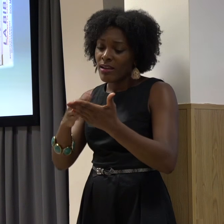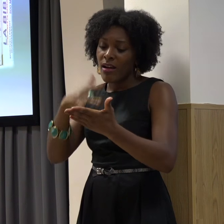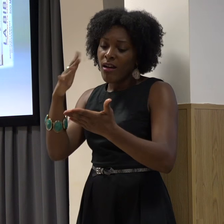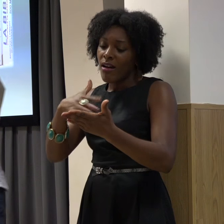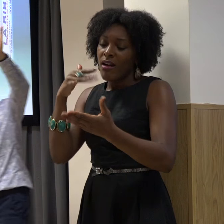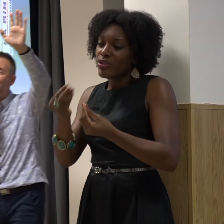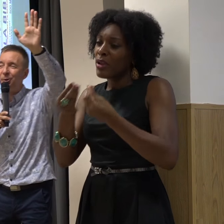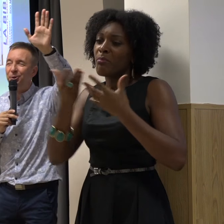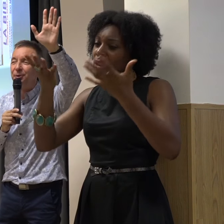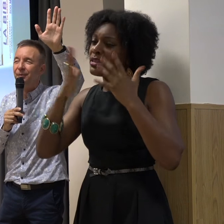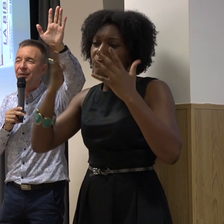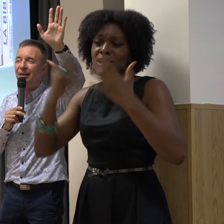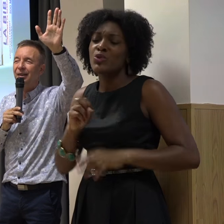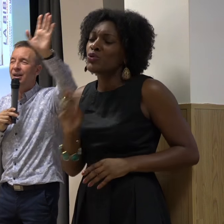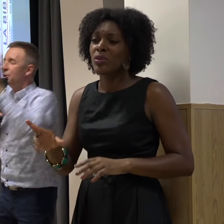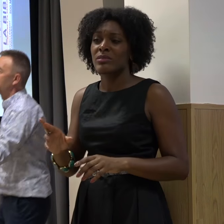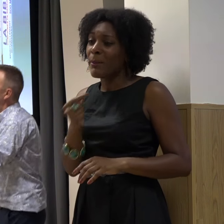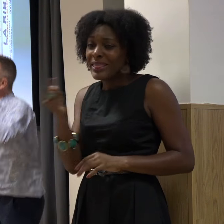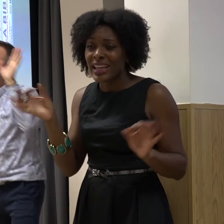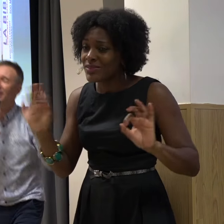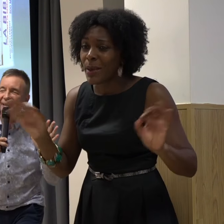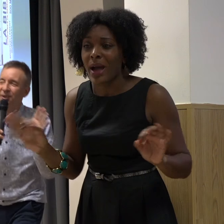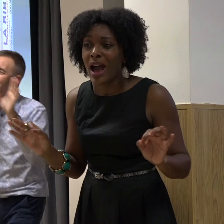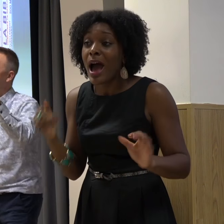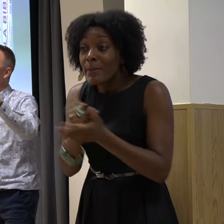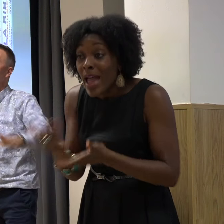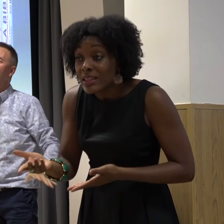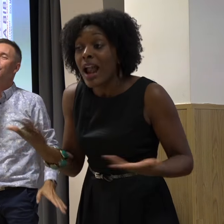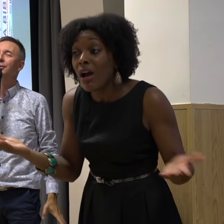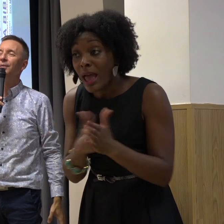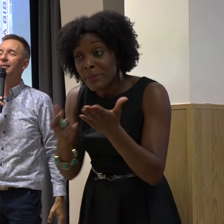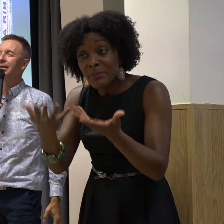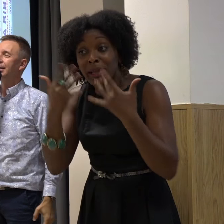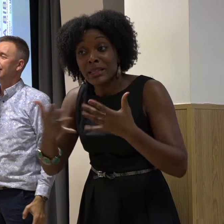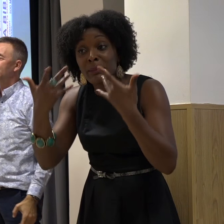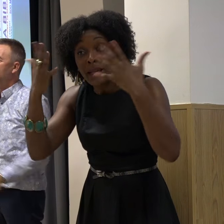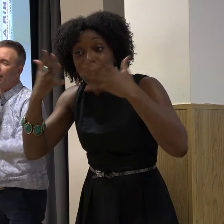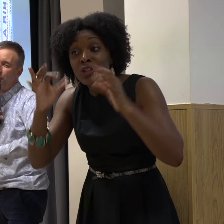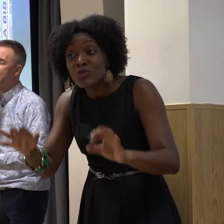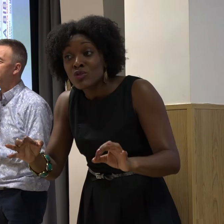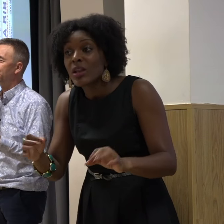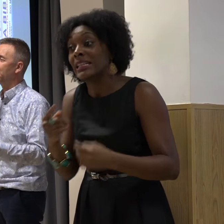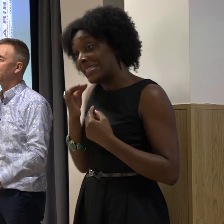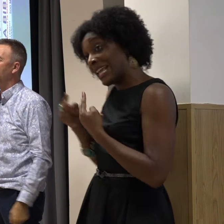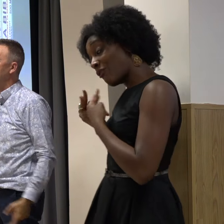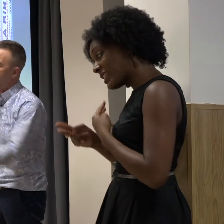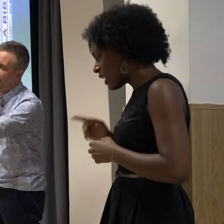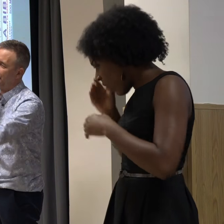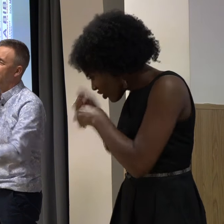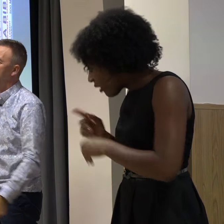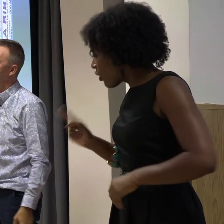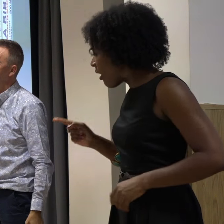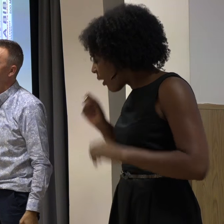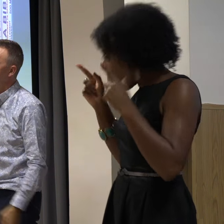que de la bénédiction, la parole de Dieu. Ce n'est que de la bénédiction, la parole de Dieu. Ok, dis à ton voisin, c'est plus le moment de dormir, c'est